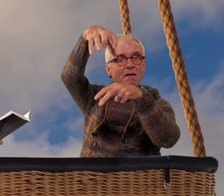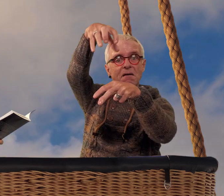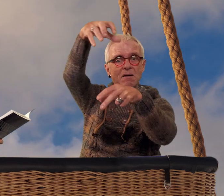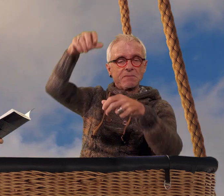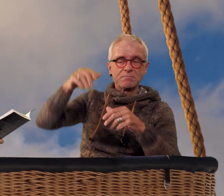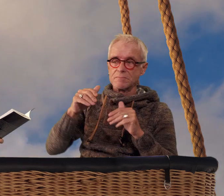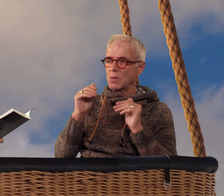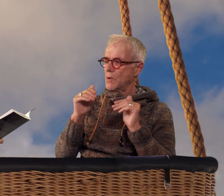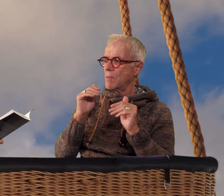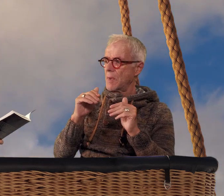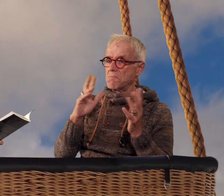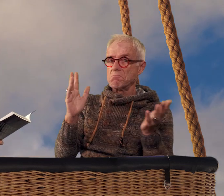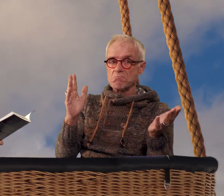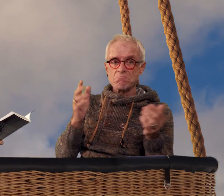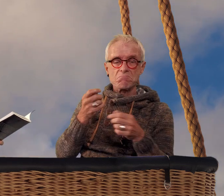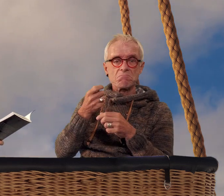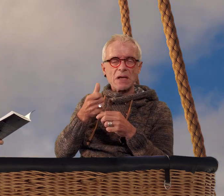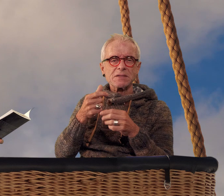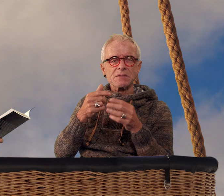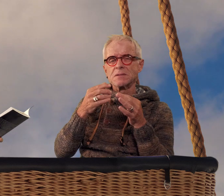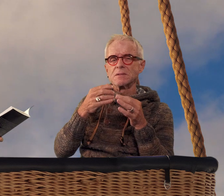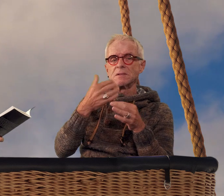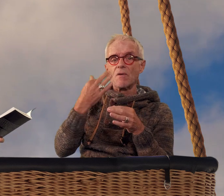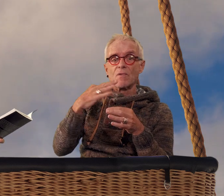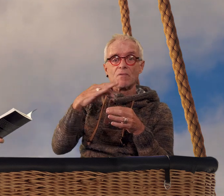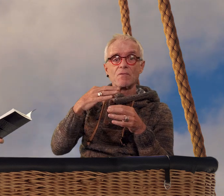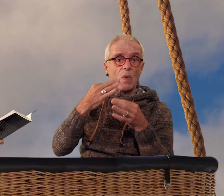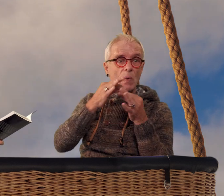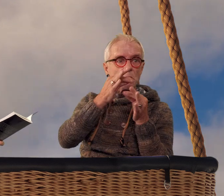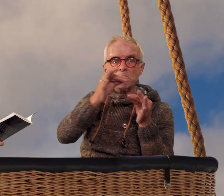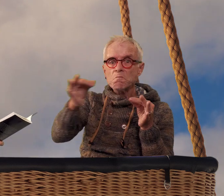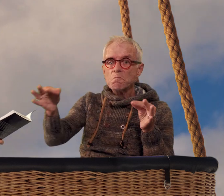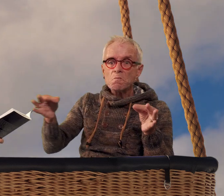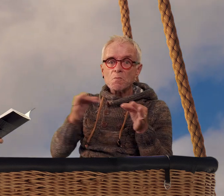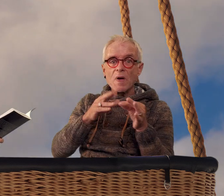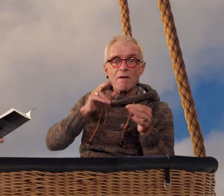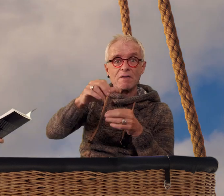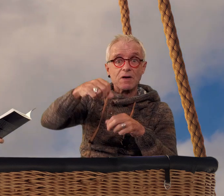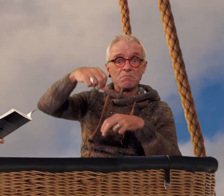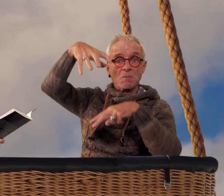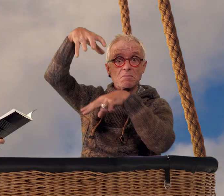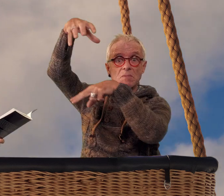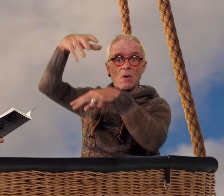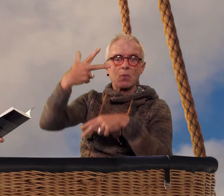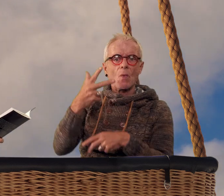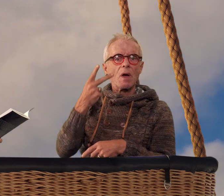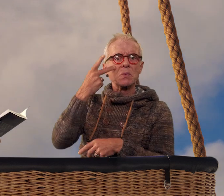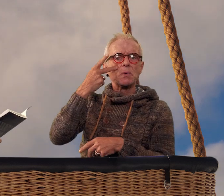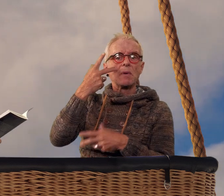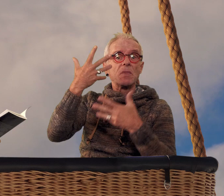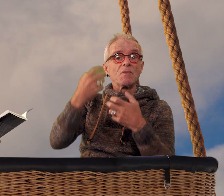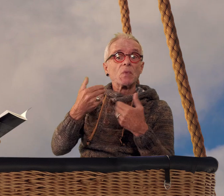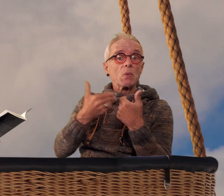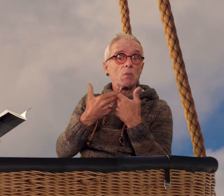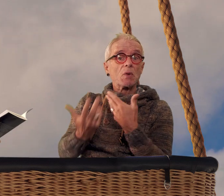Cependant, à peine se fut répandue à Francfort la nouvelle de mon ascension prochaine, que trois notables demandèrent la faveur de partir